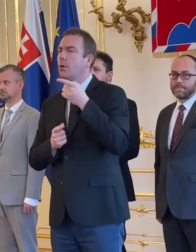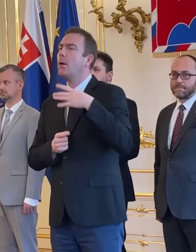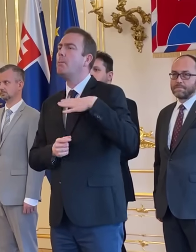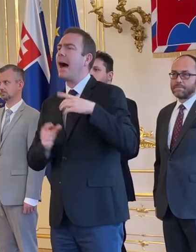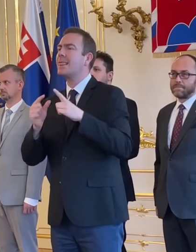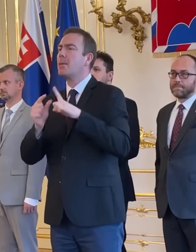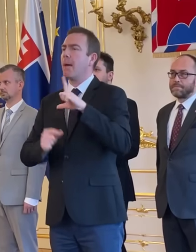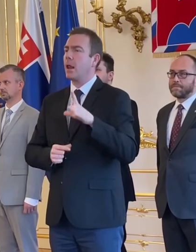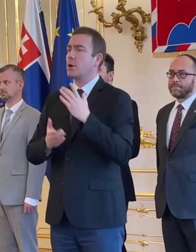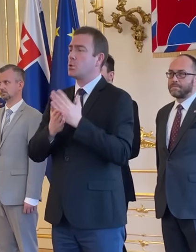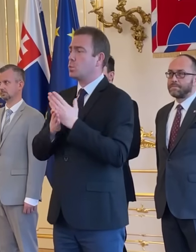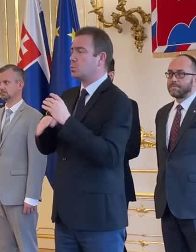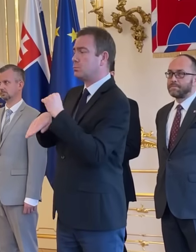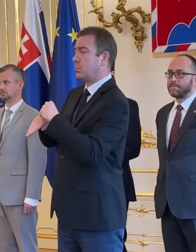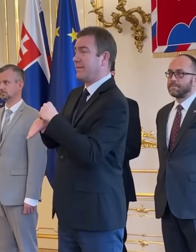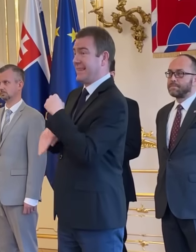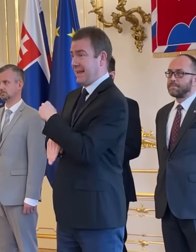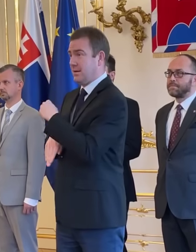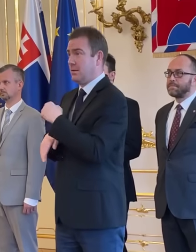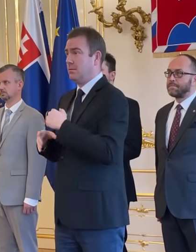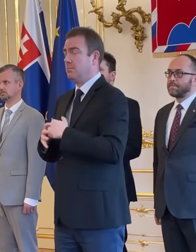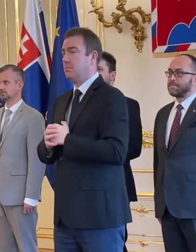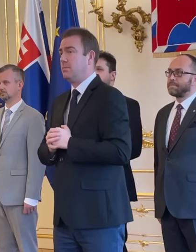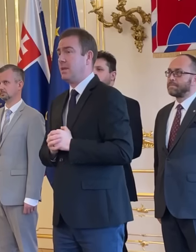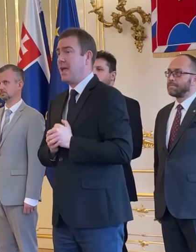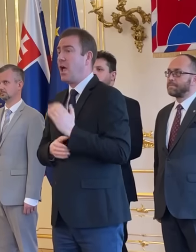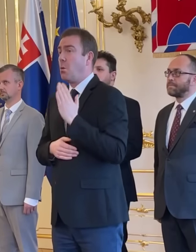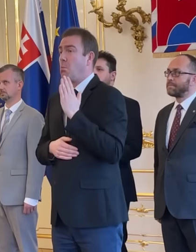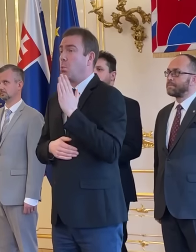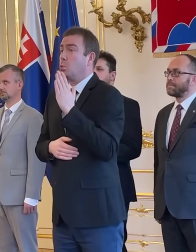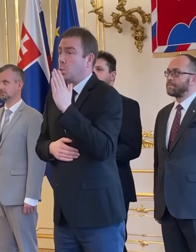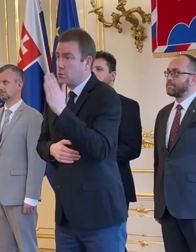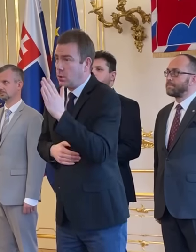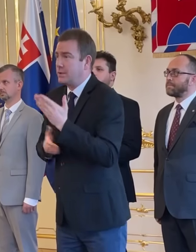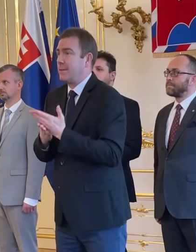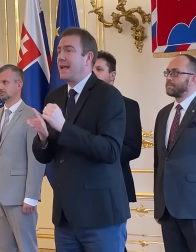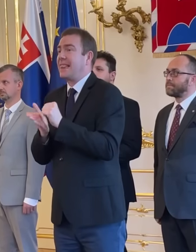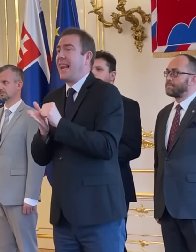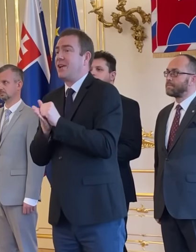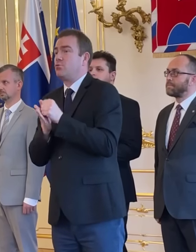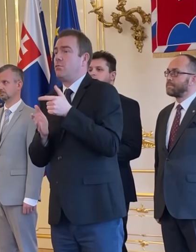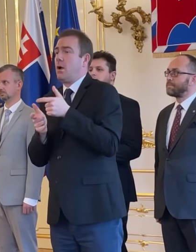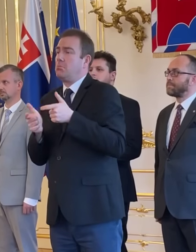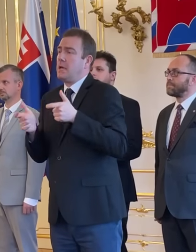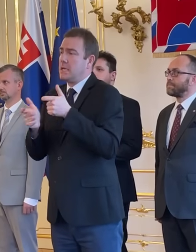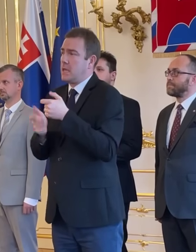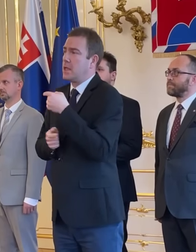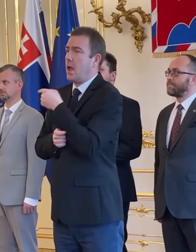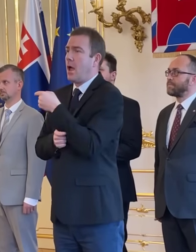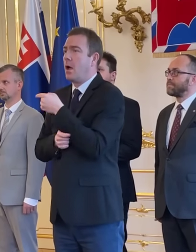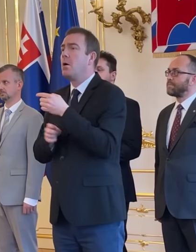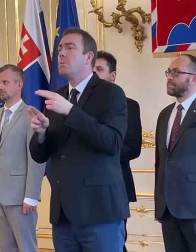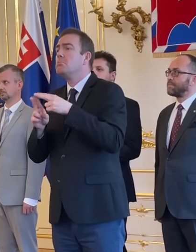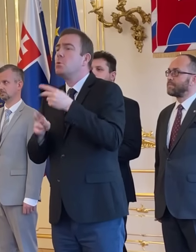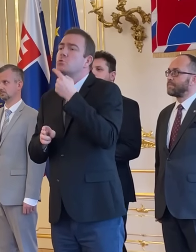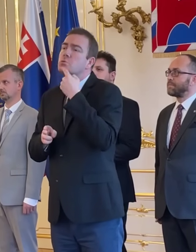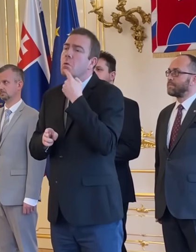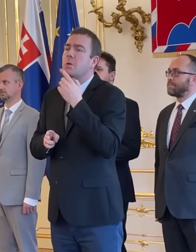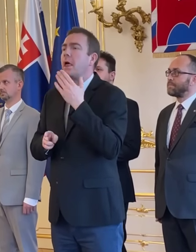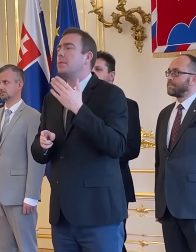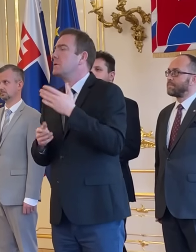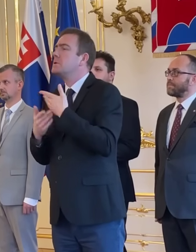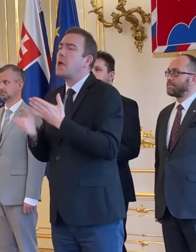odkázal, že v budúcnosti nebudete mať, budete moc darmo na tlačovkách hovoriť, že s touto novelou nemáte problém, keď ste ju